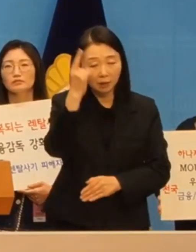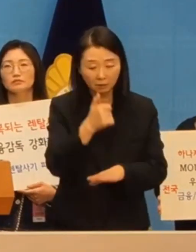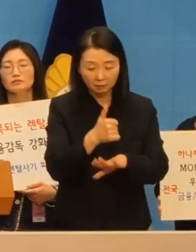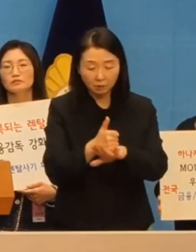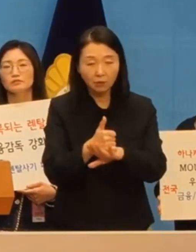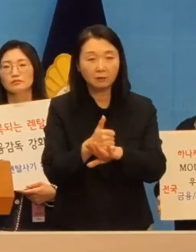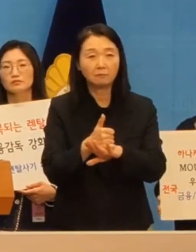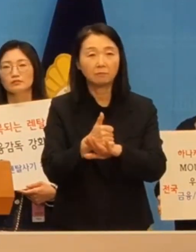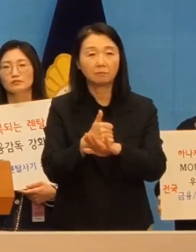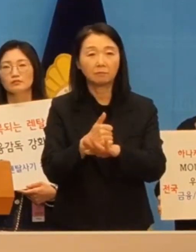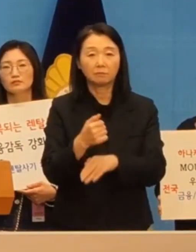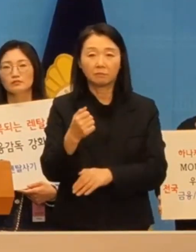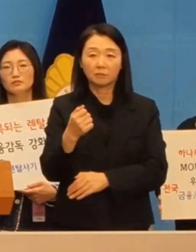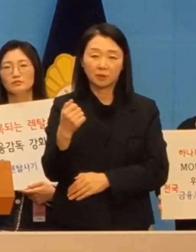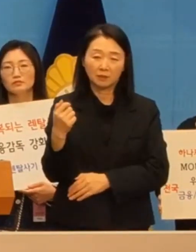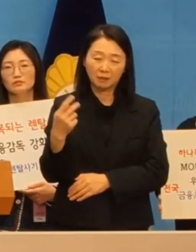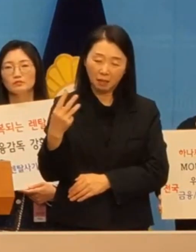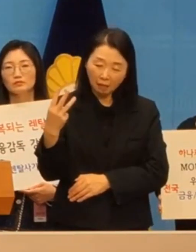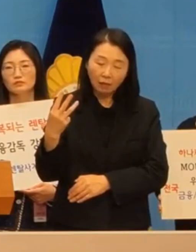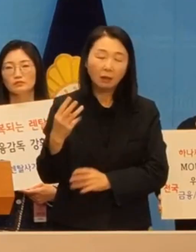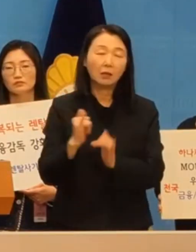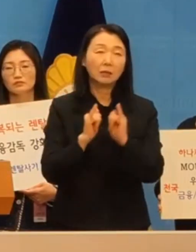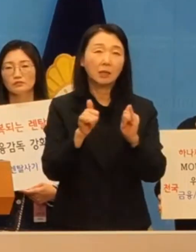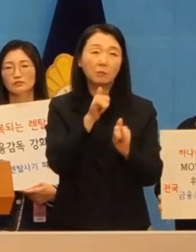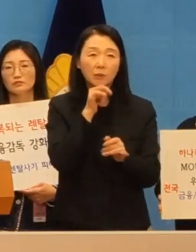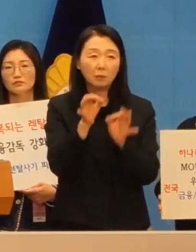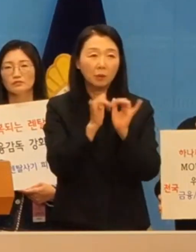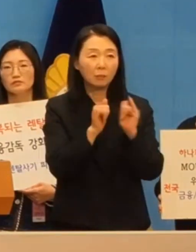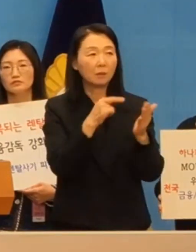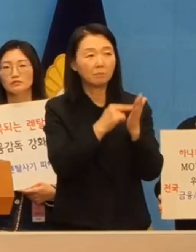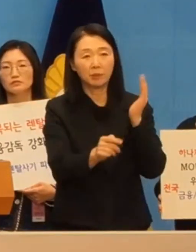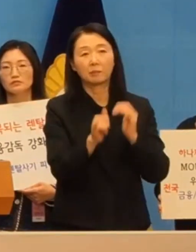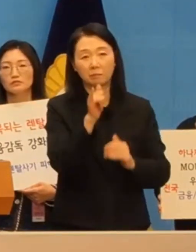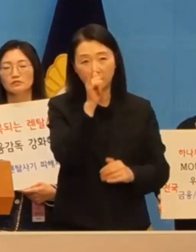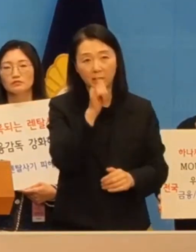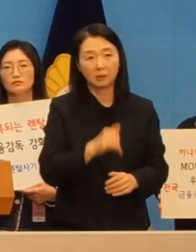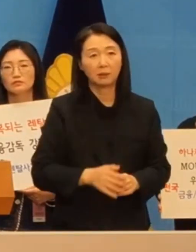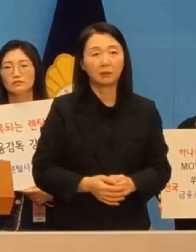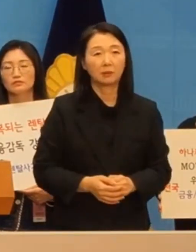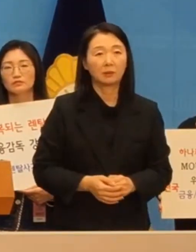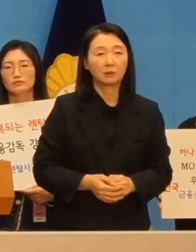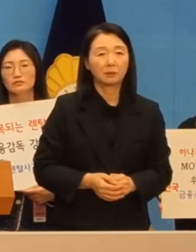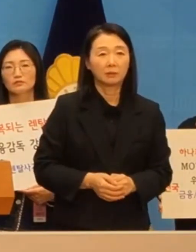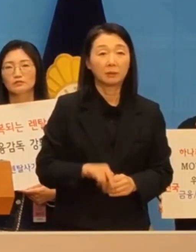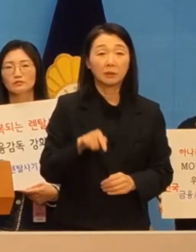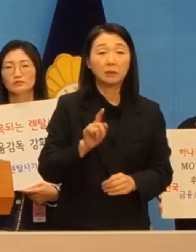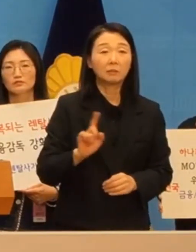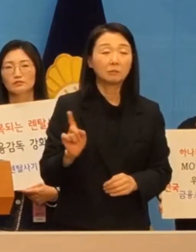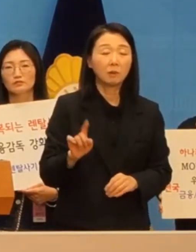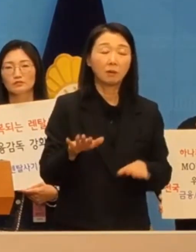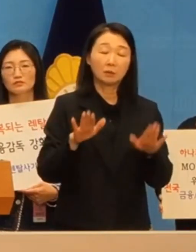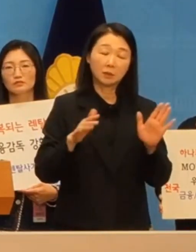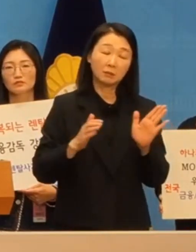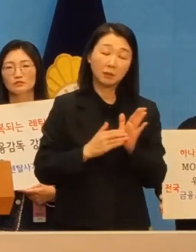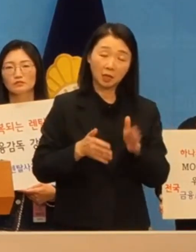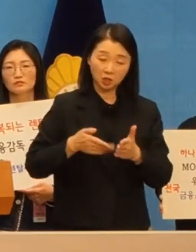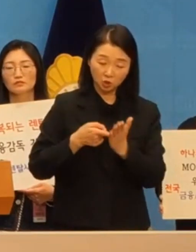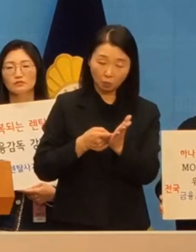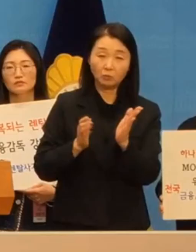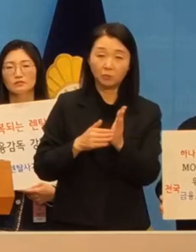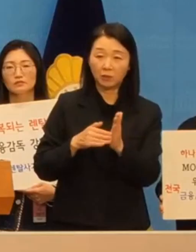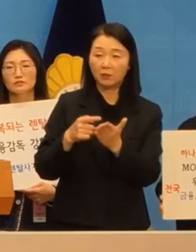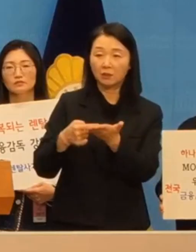결과적으로 수천 명 이상의 소상공인 피해를 입고 있습니다. 이는 현재까지 접수된